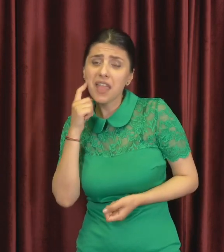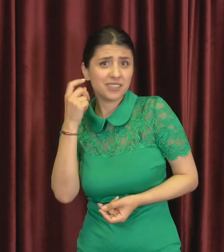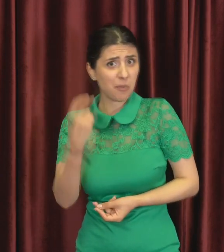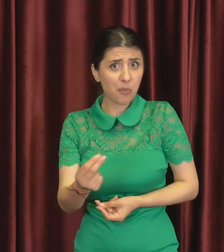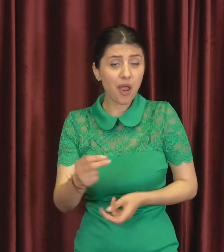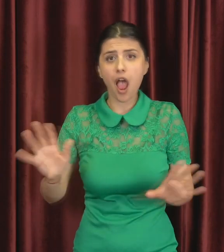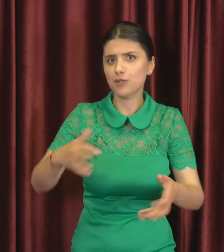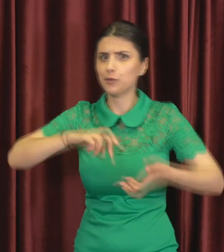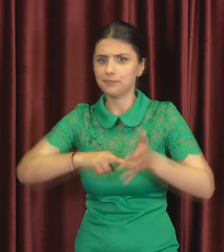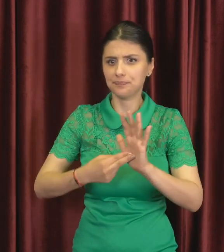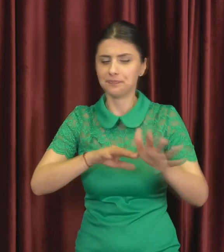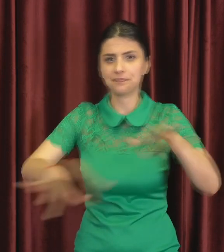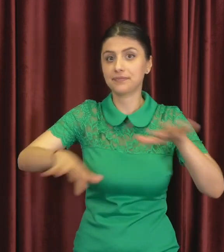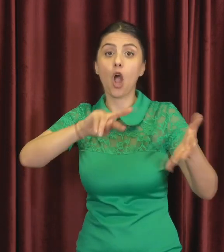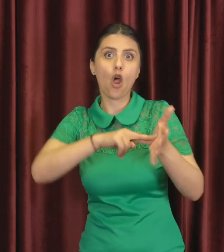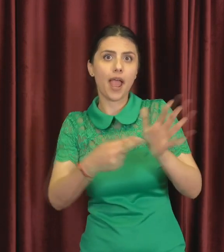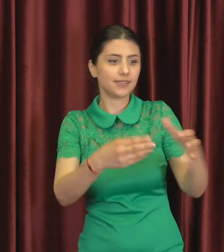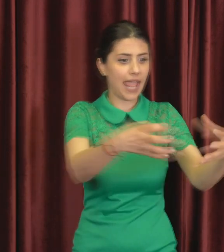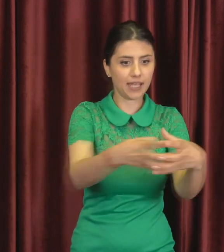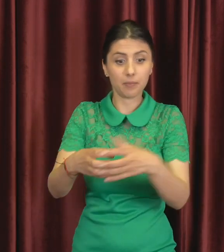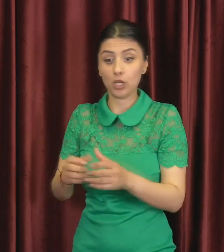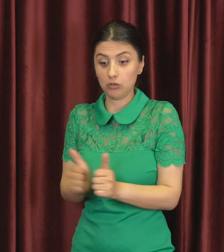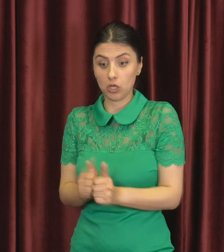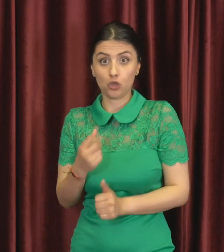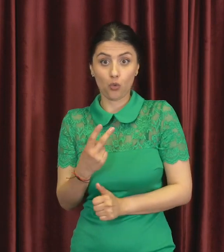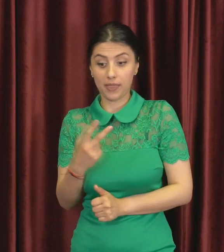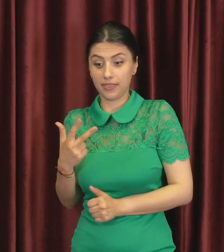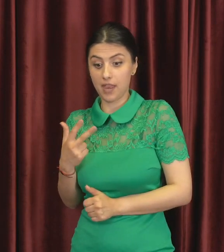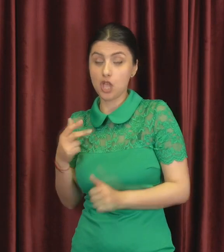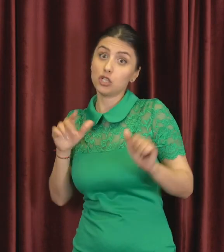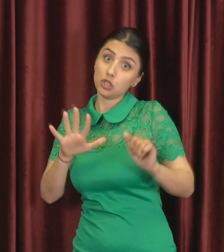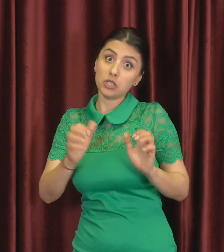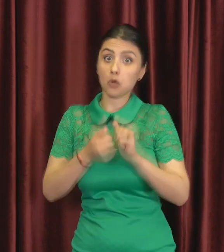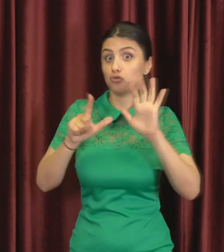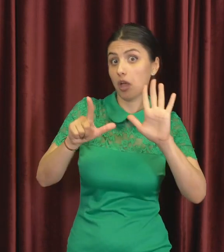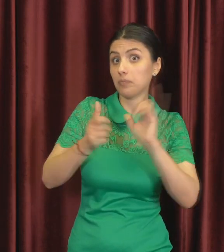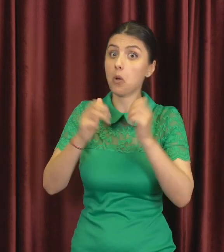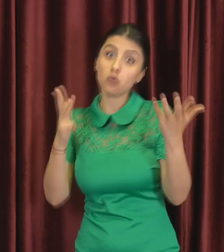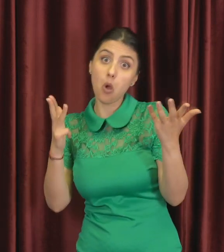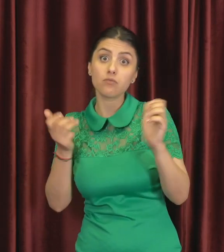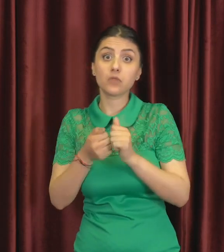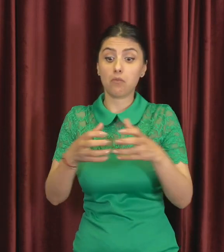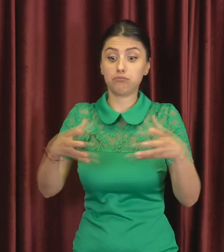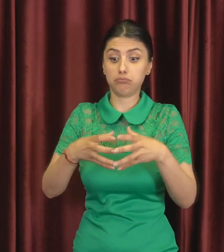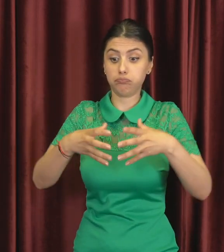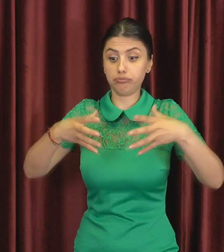de grabă să se organizeze în perechi de câte 2, de câte 3, de câte 5, 7 sau 9. Ba chiar un stol de păsărele făcură o echipă